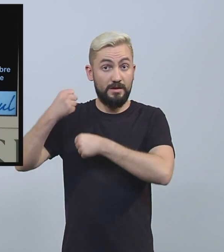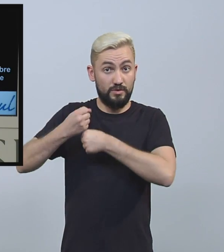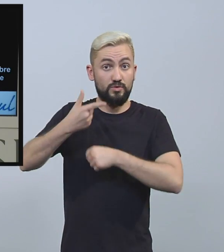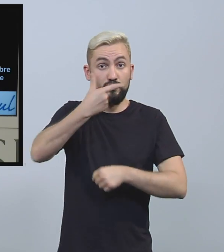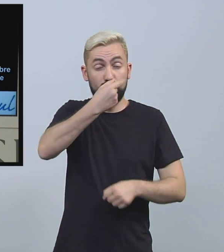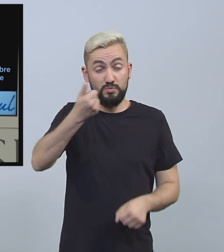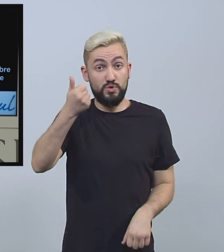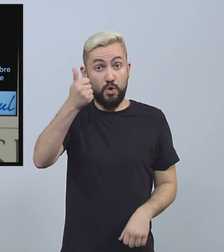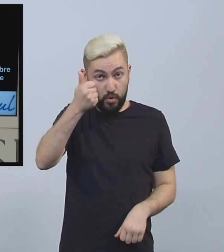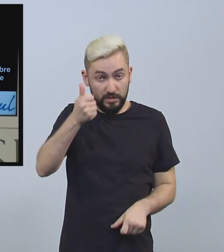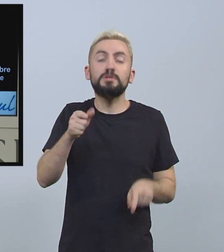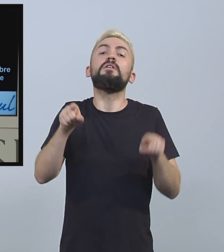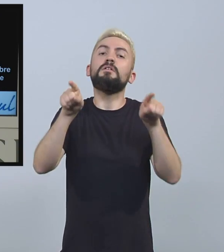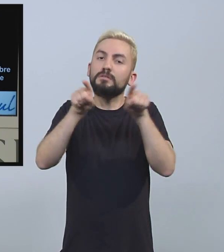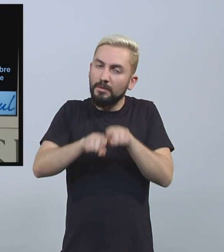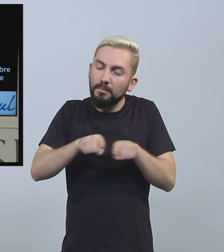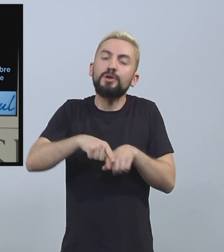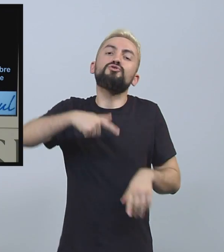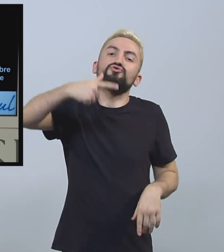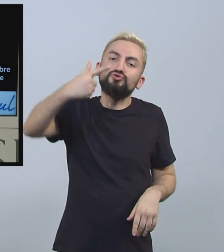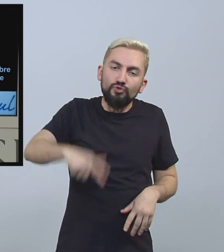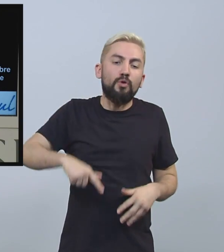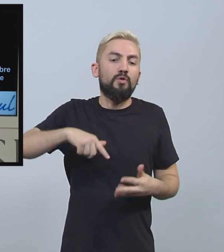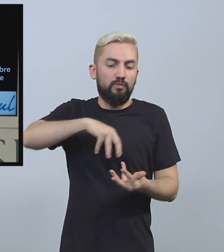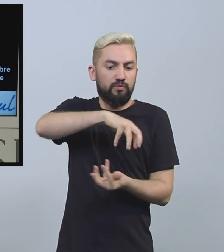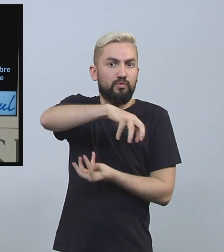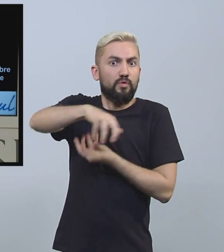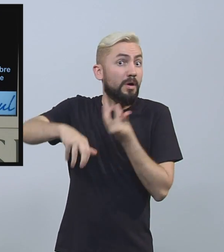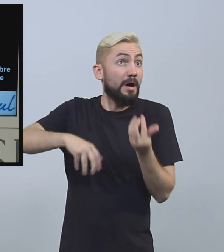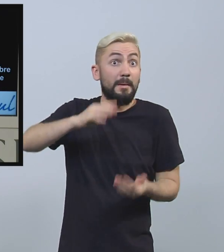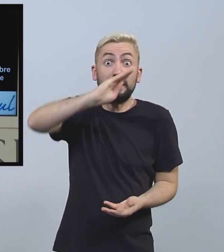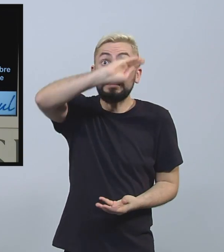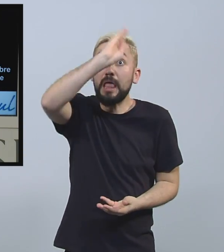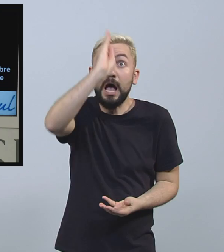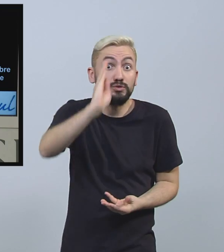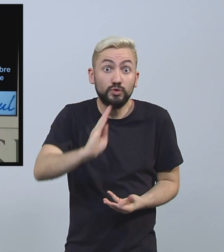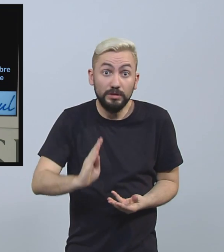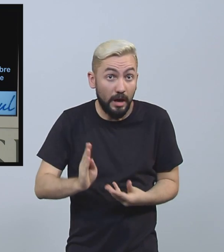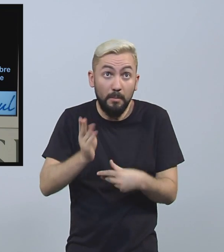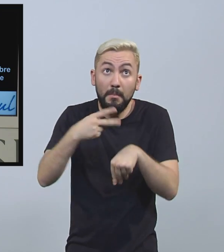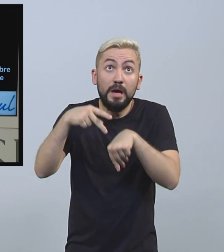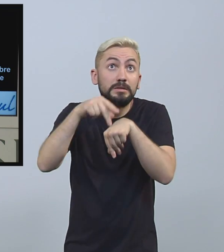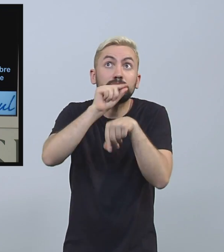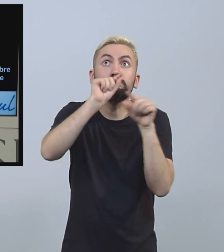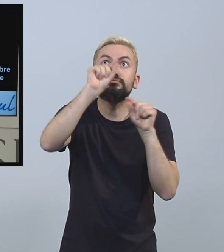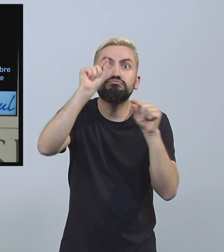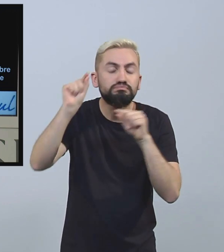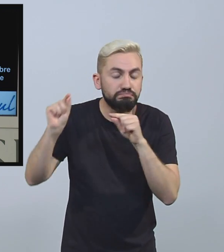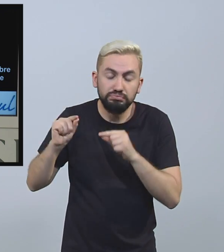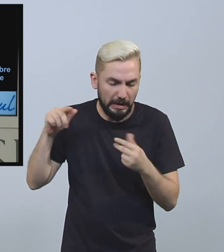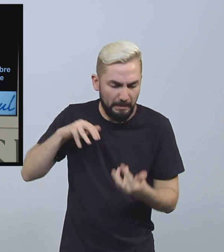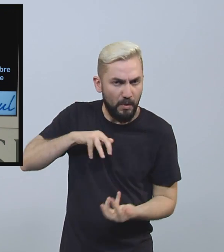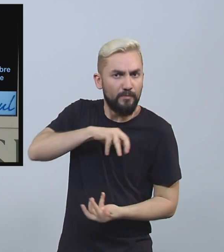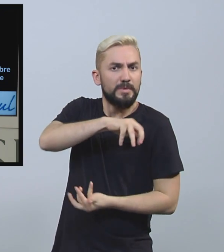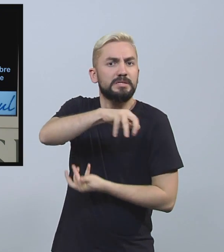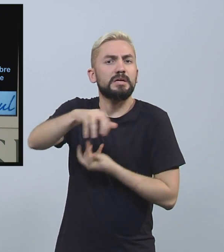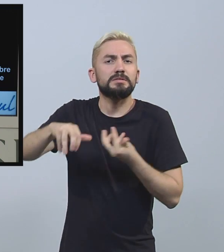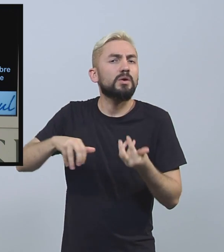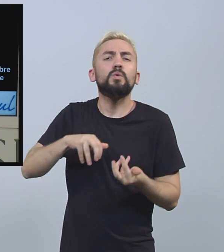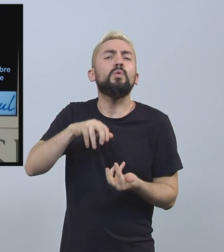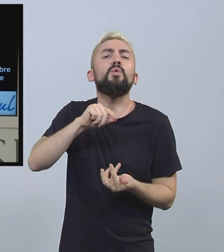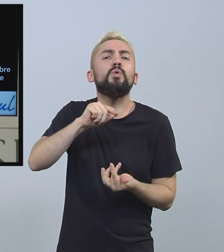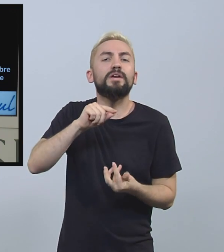Em 2011, nós tivemos uma outra mobilização nacional em todo o país, que ficou conhecida